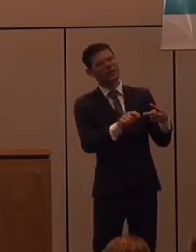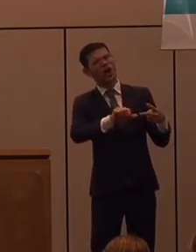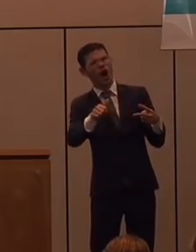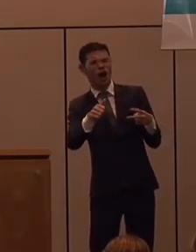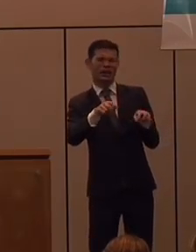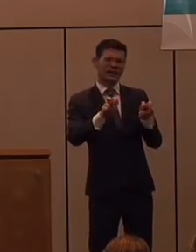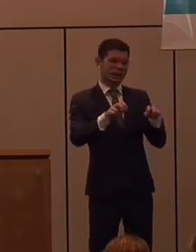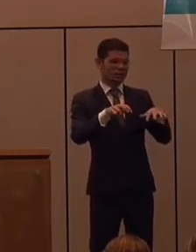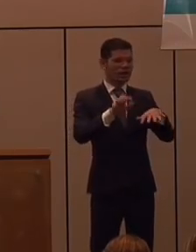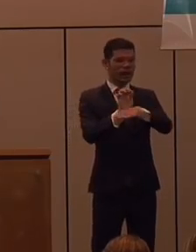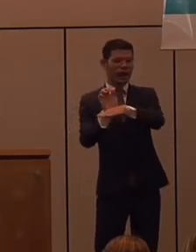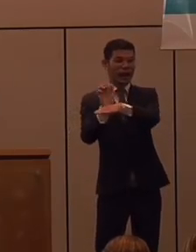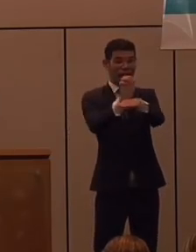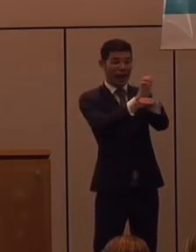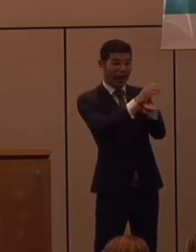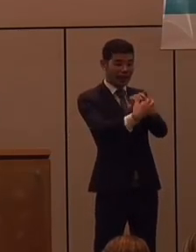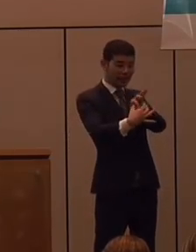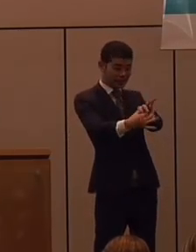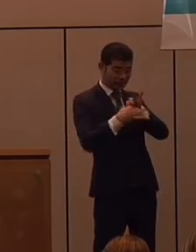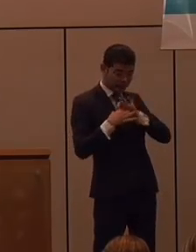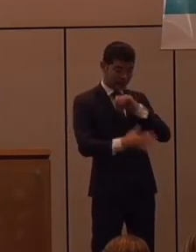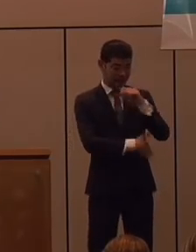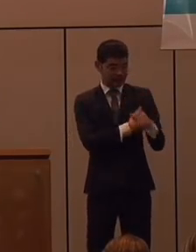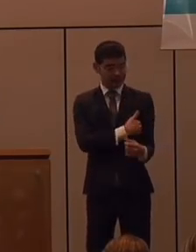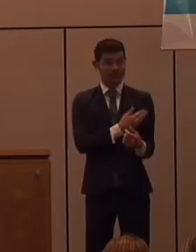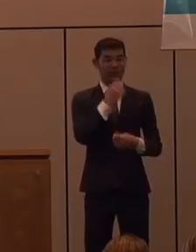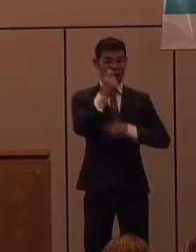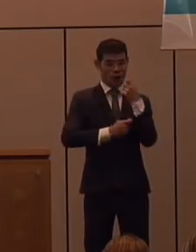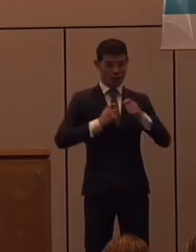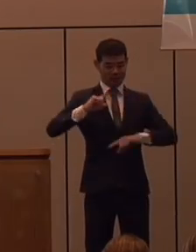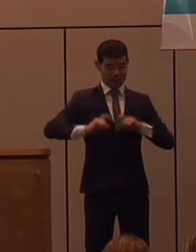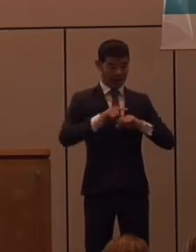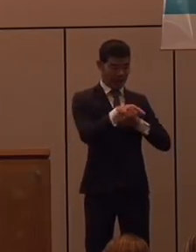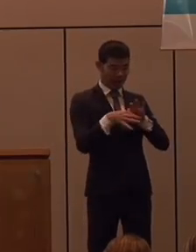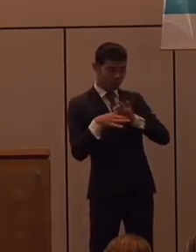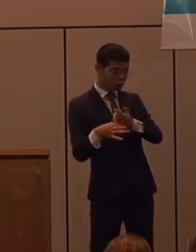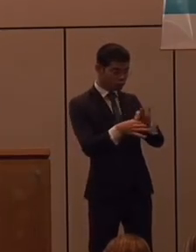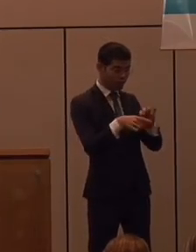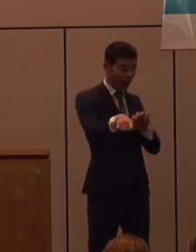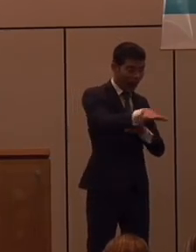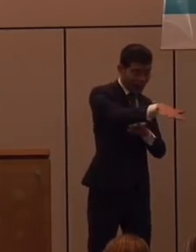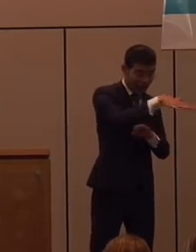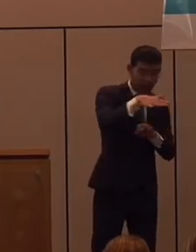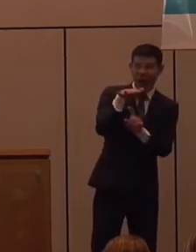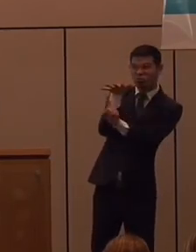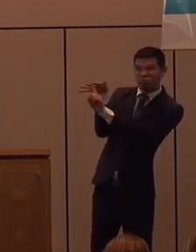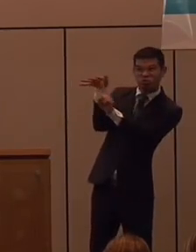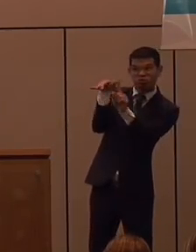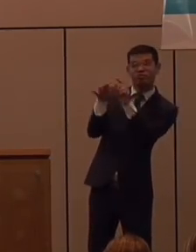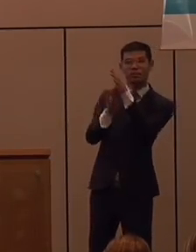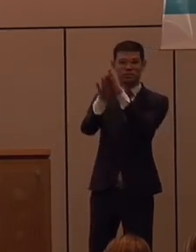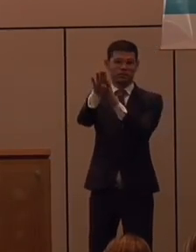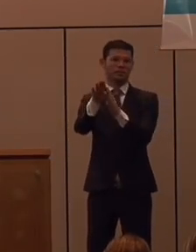que son las que permiten ejecutar esa política industrial esa política de desarrollo productivo a través del programa de